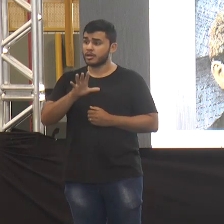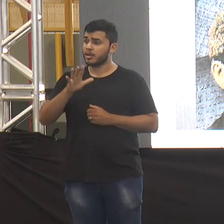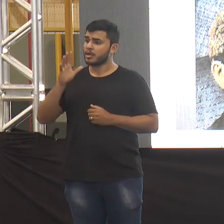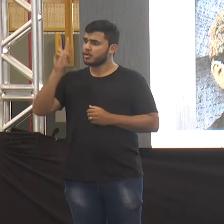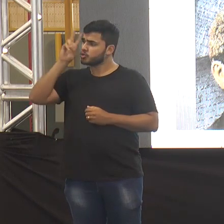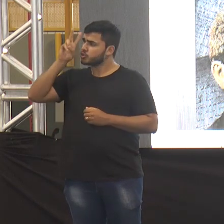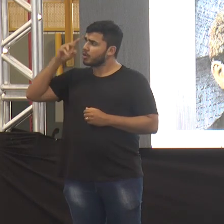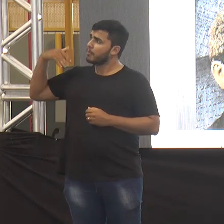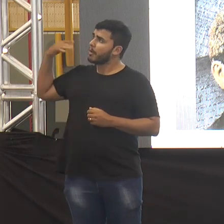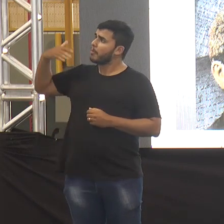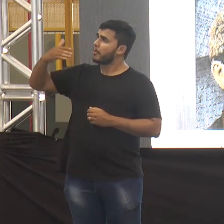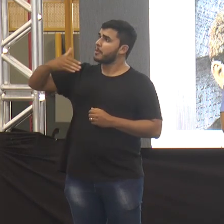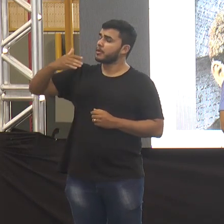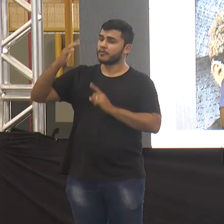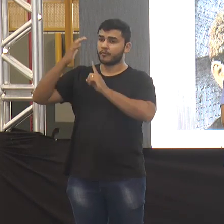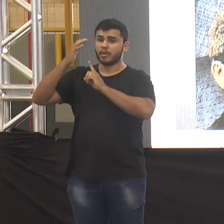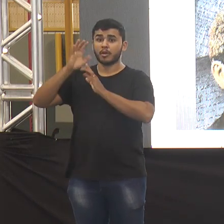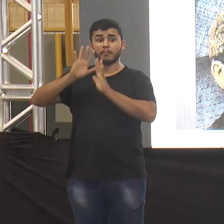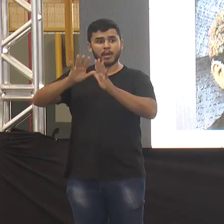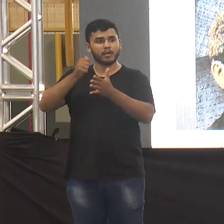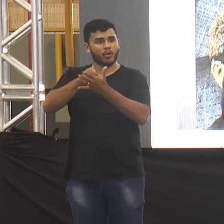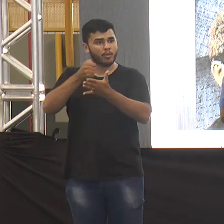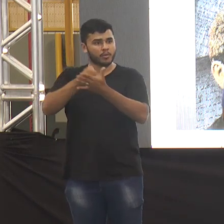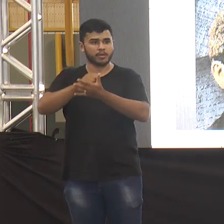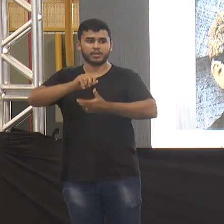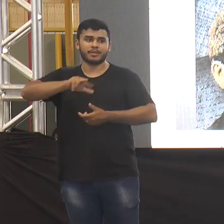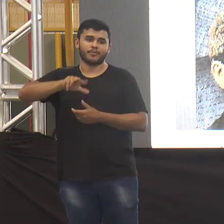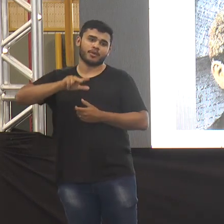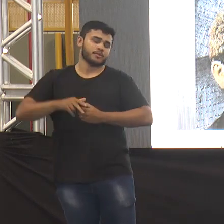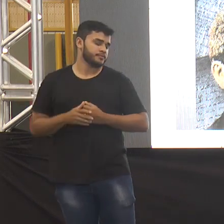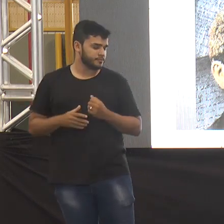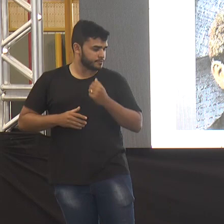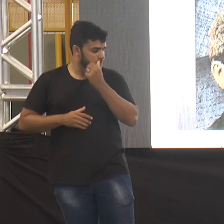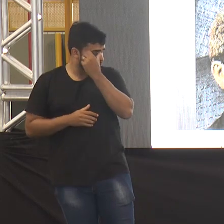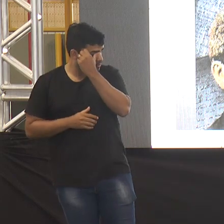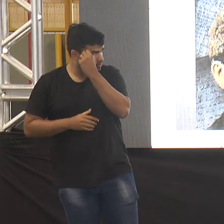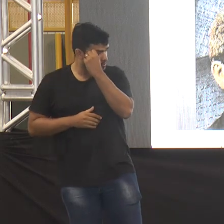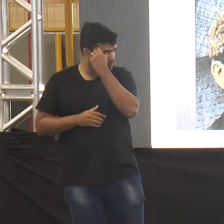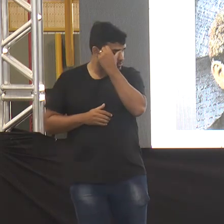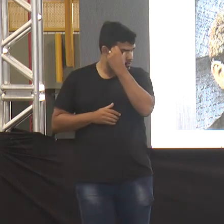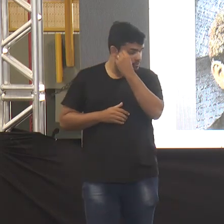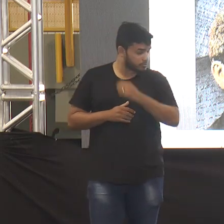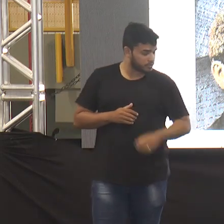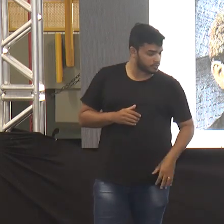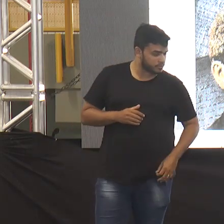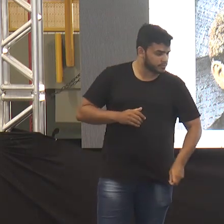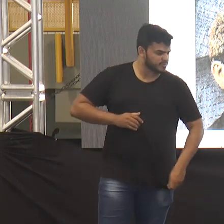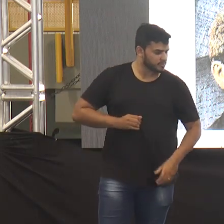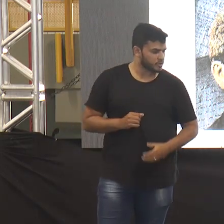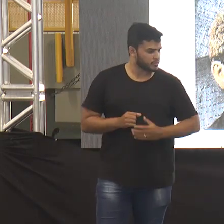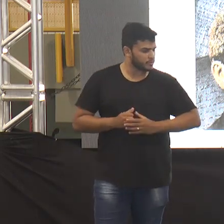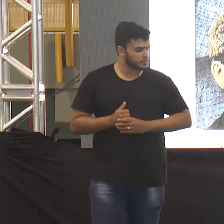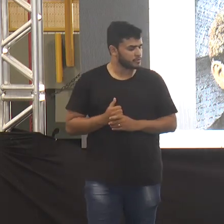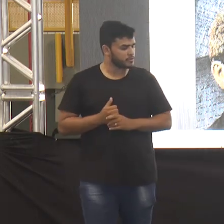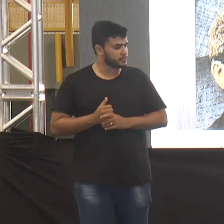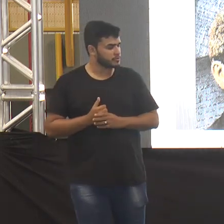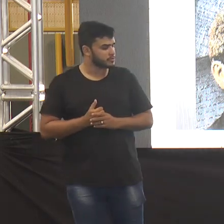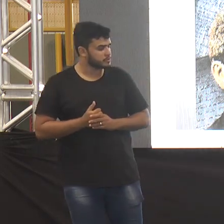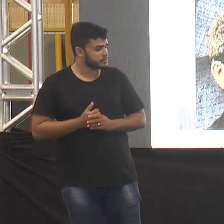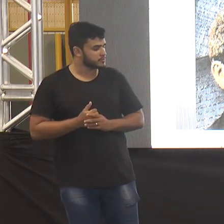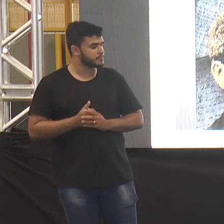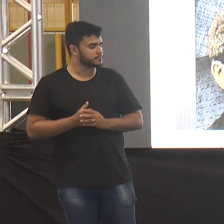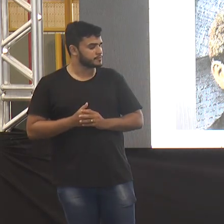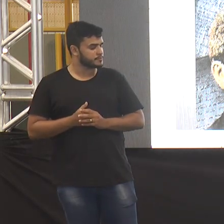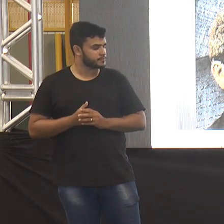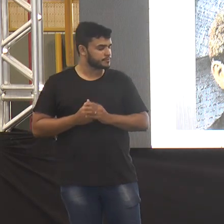determina. Certo? E aí nós temos as duas primeiras obras, a realista e a naturalista,